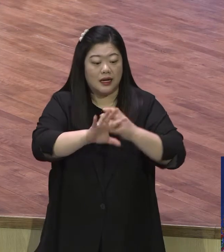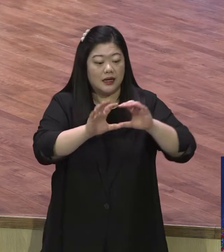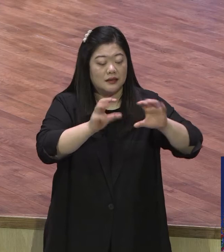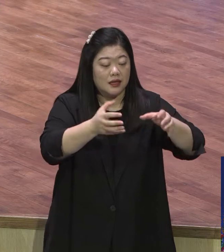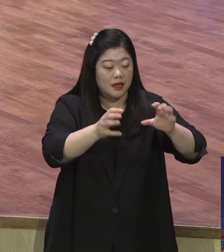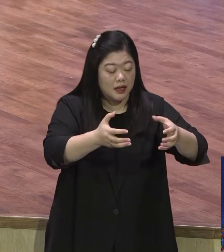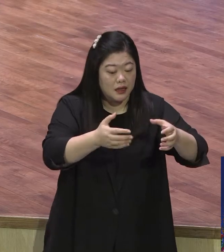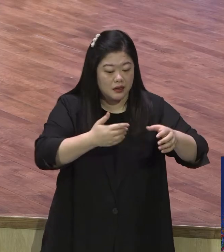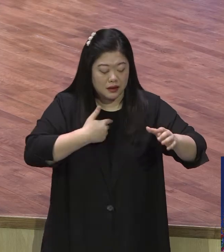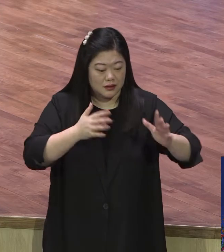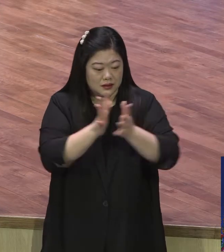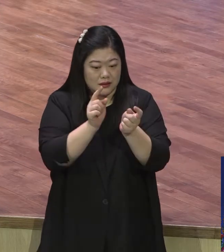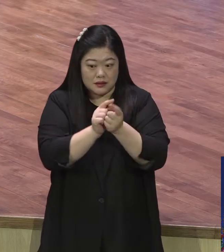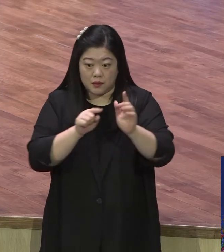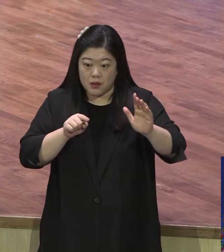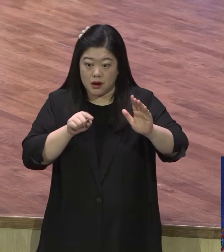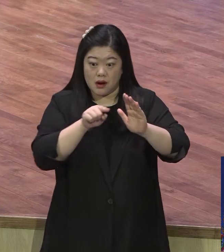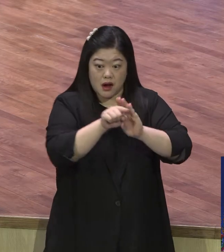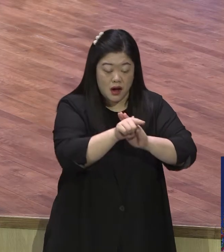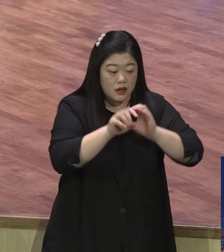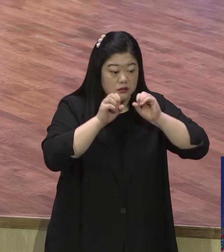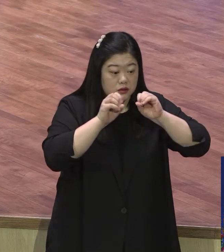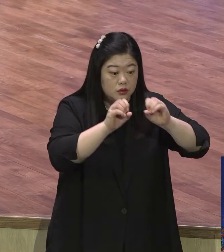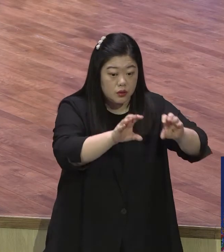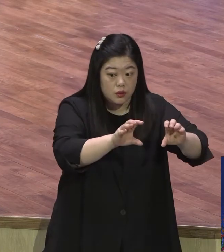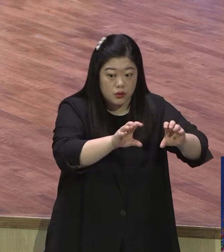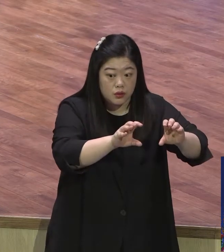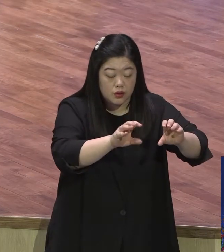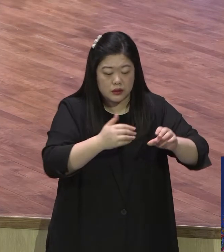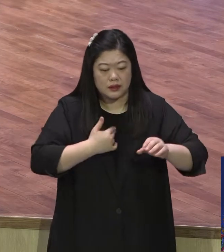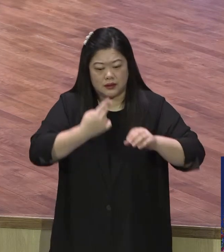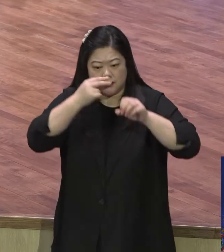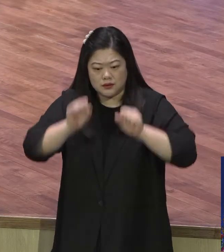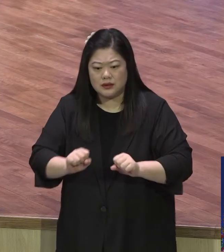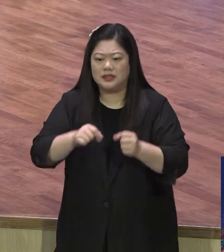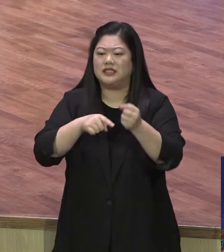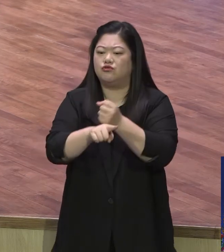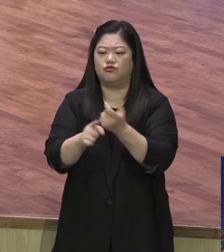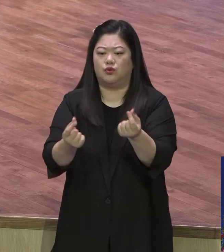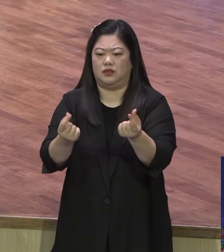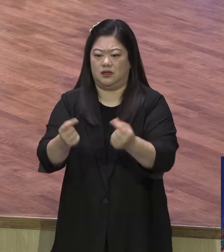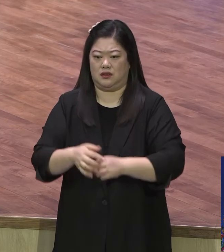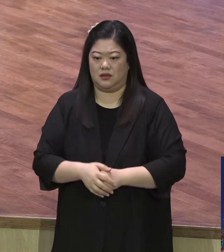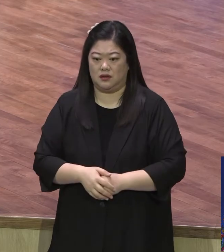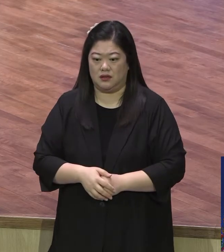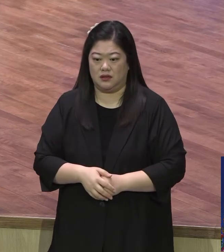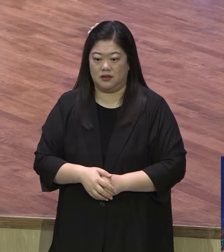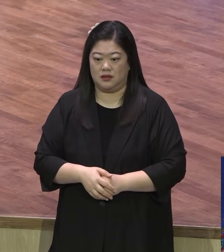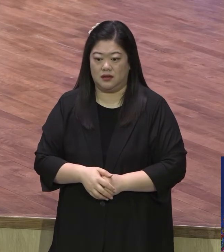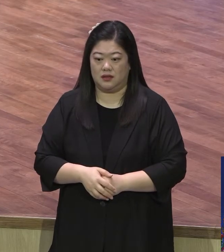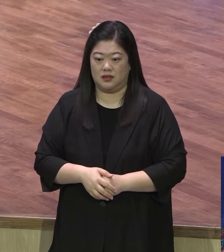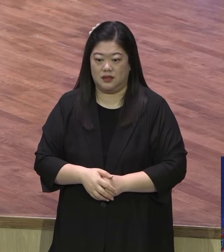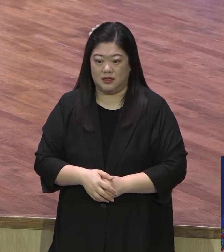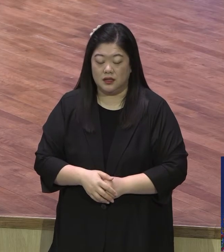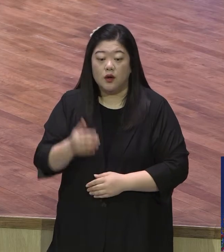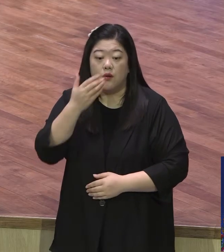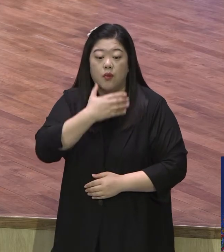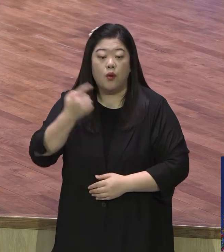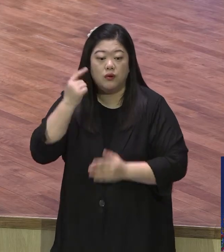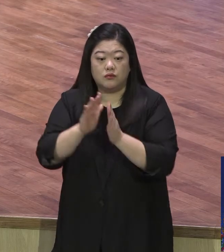이게 우리의 존재의 이유에요 존재하는 이유 사복음수가 싹 다 이걸